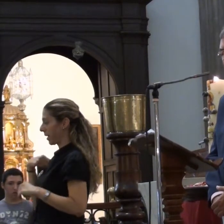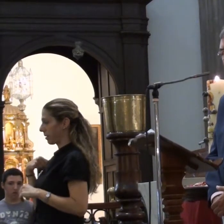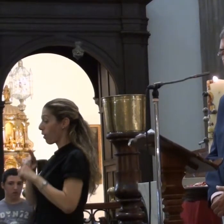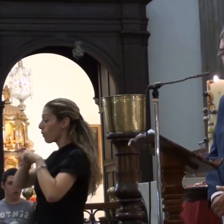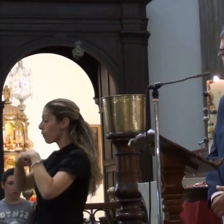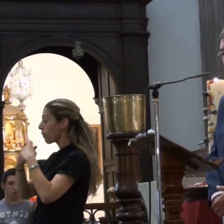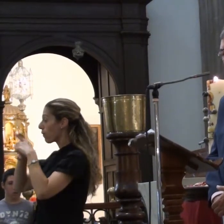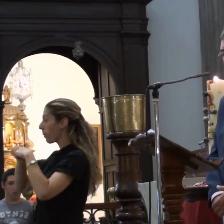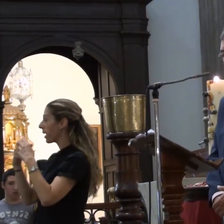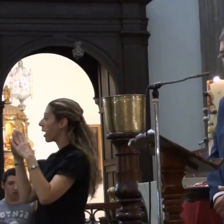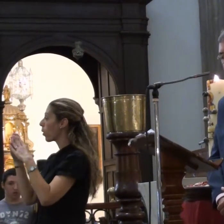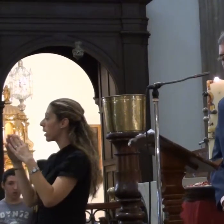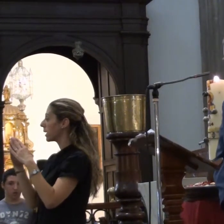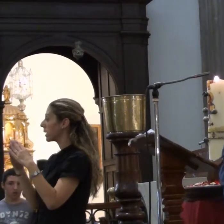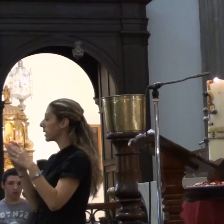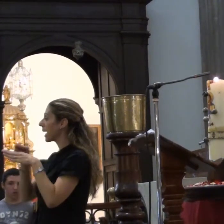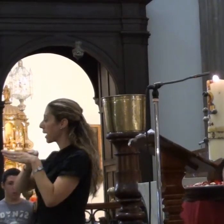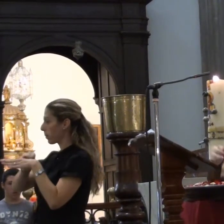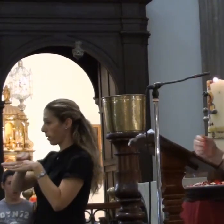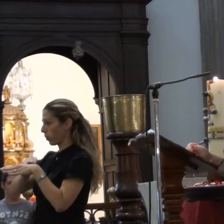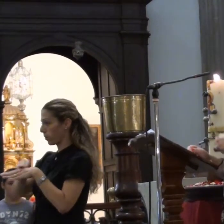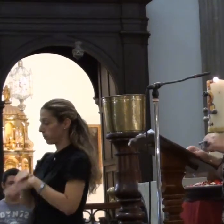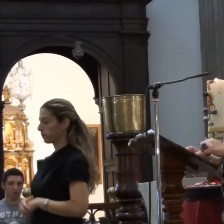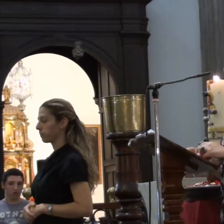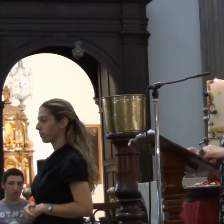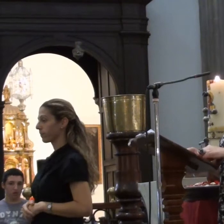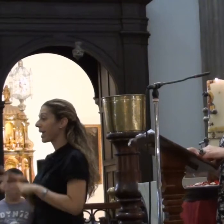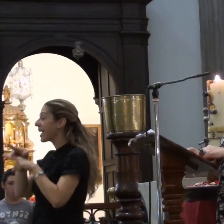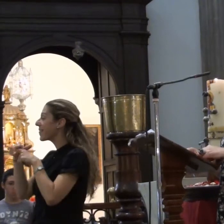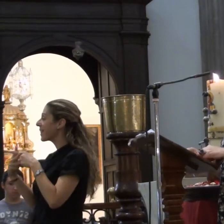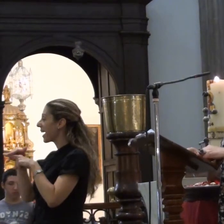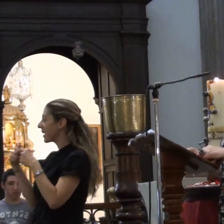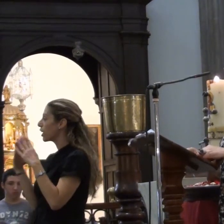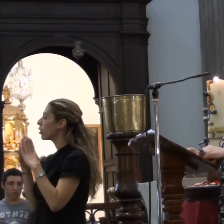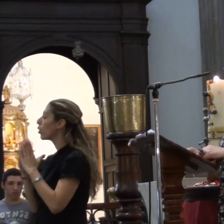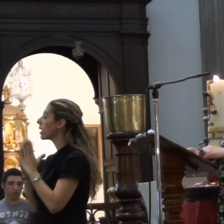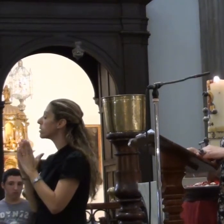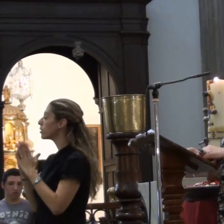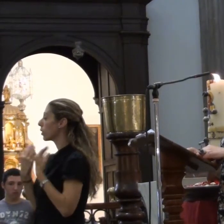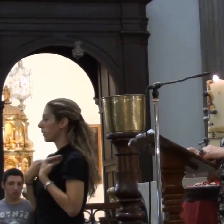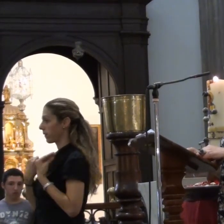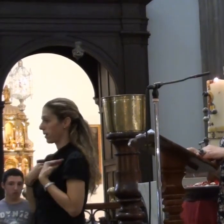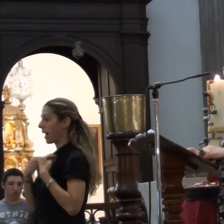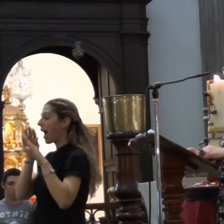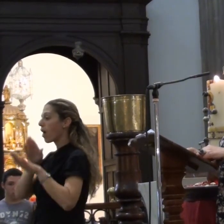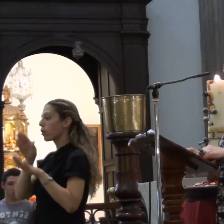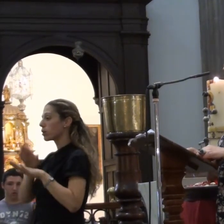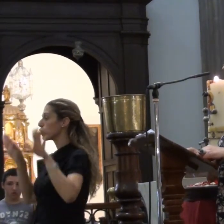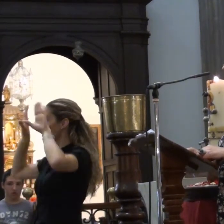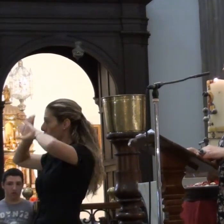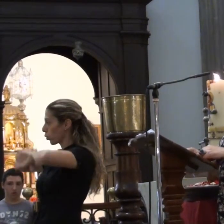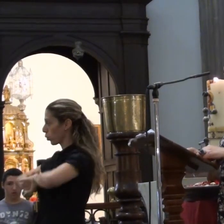eucarística reparadora talleres de oración y vida adoración nocturna